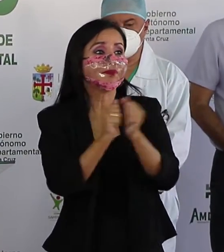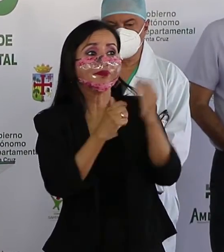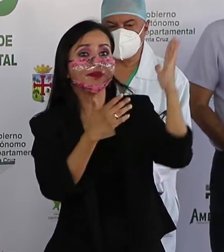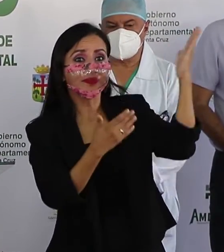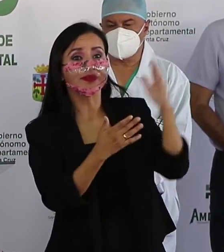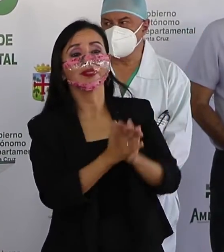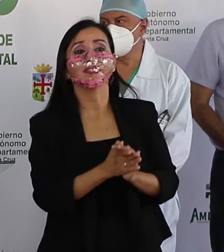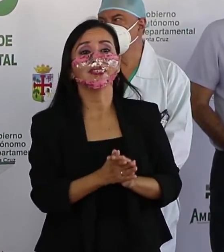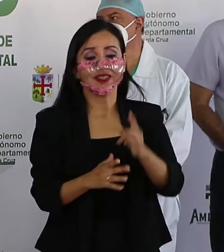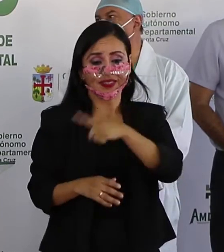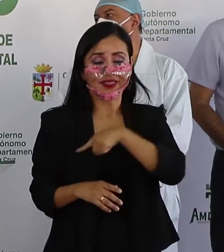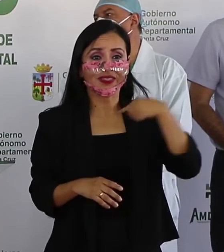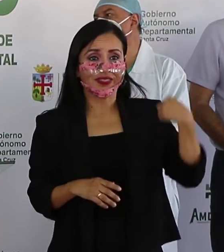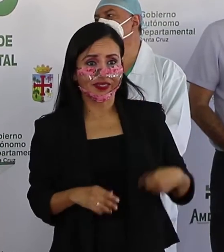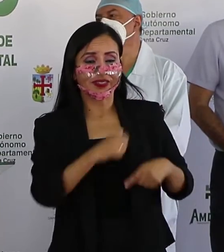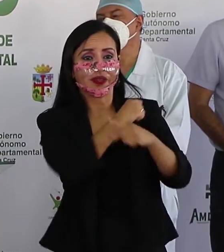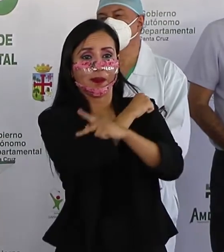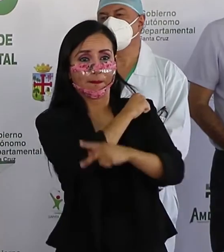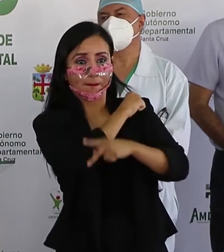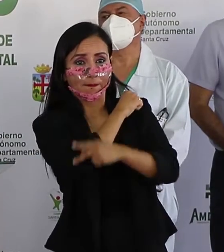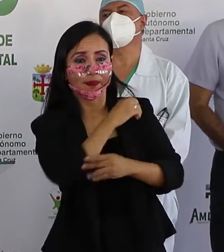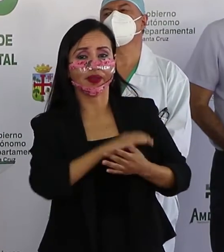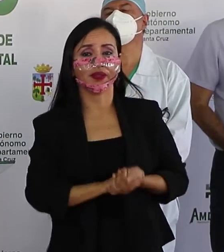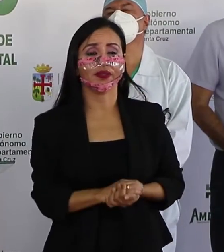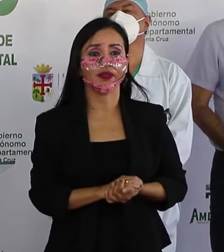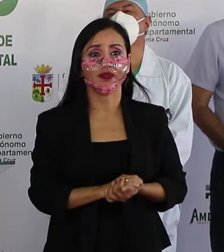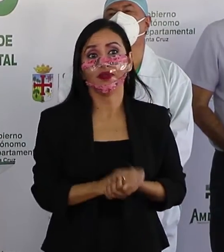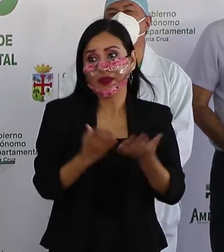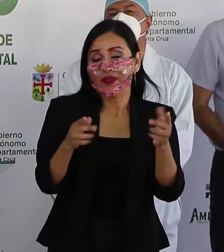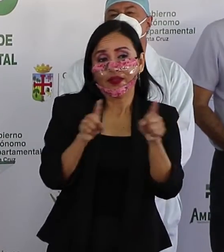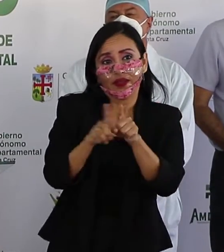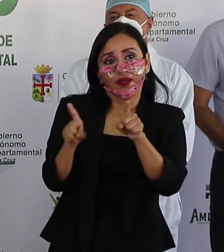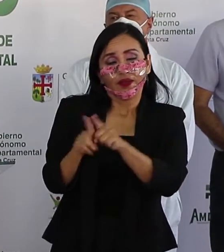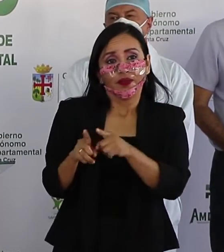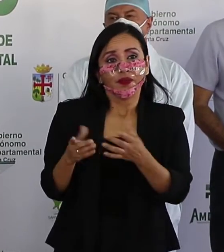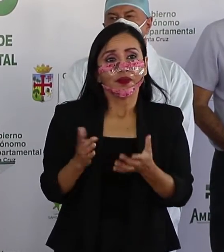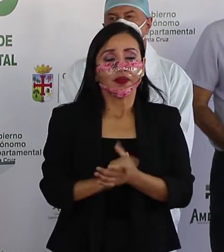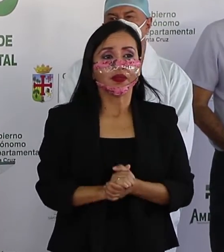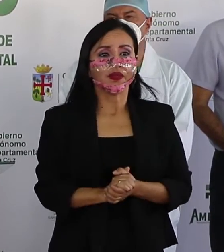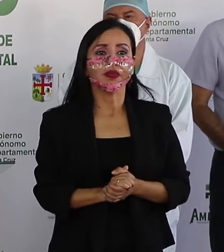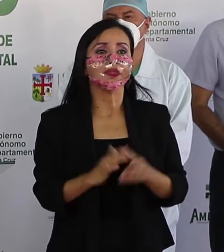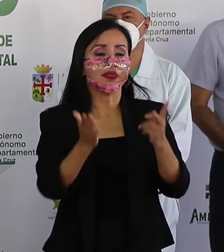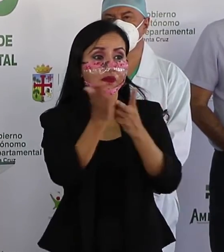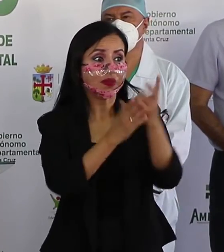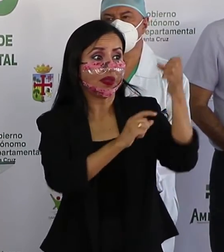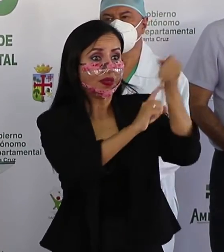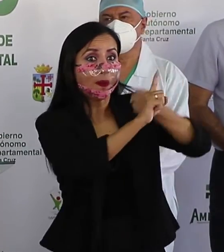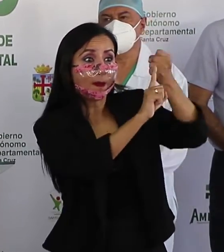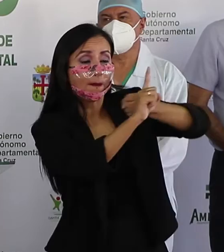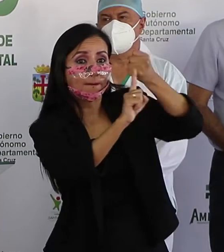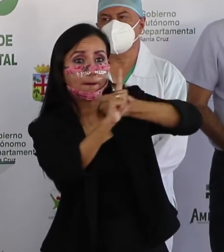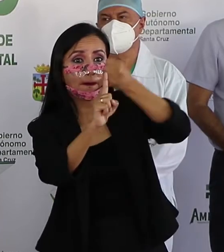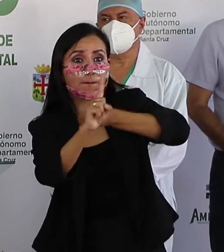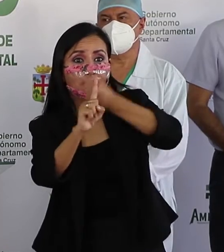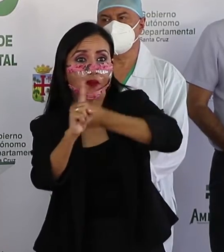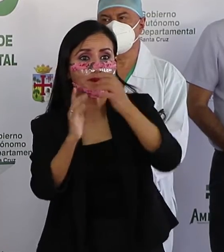con hermana provincia de China. Y obviamente es la gestión